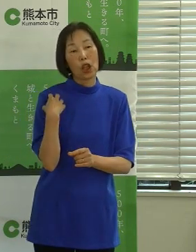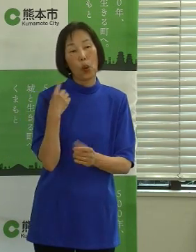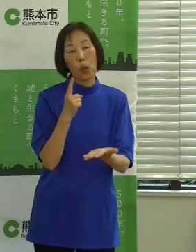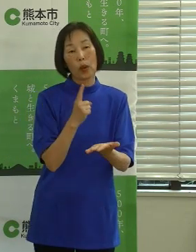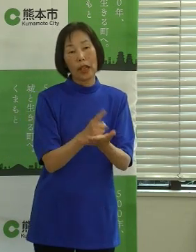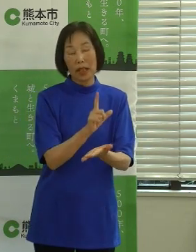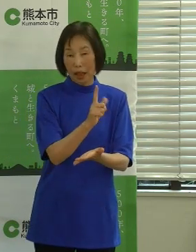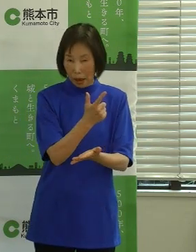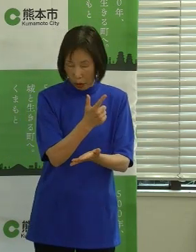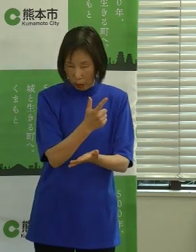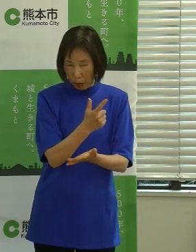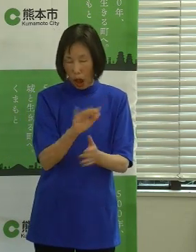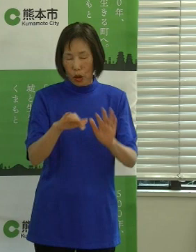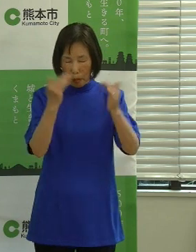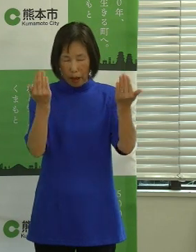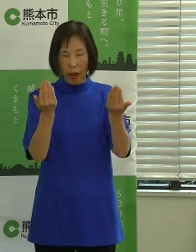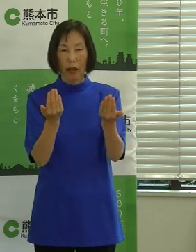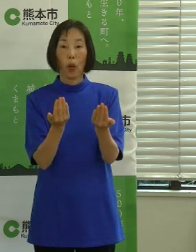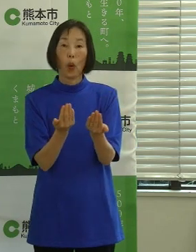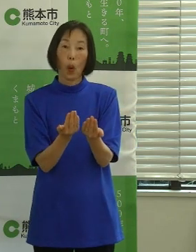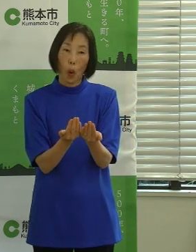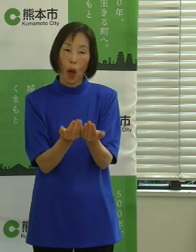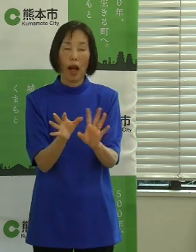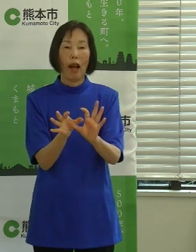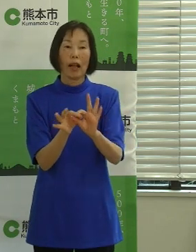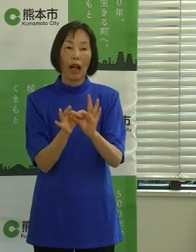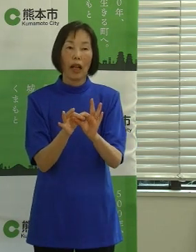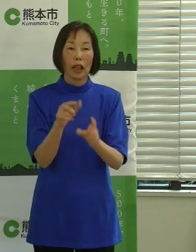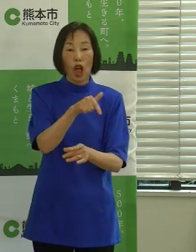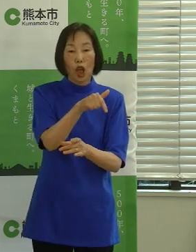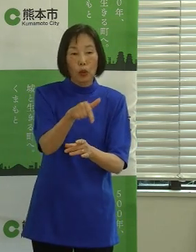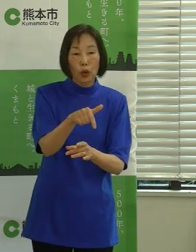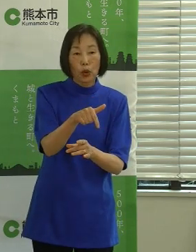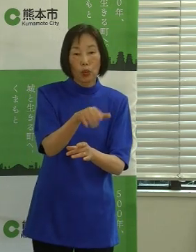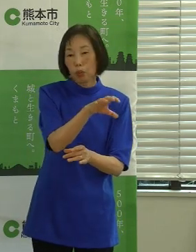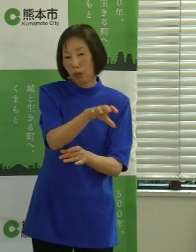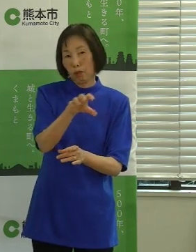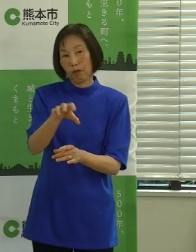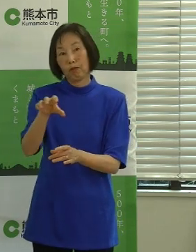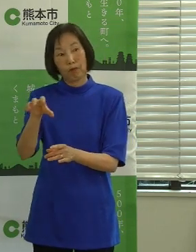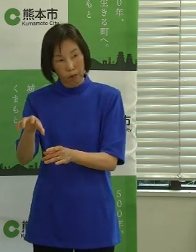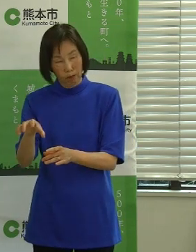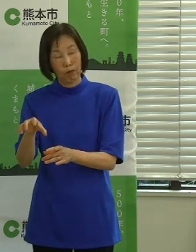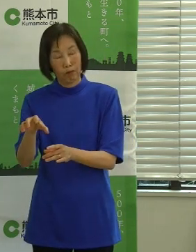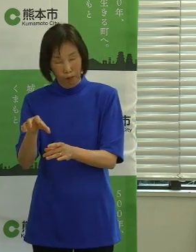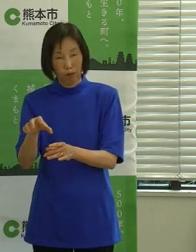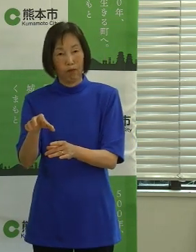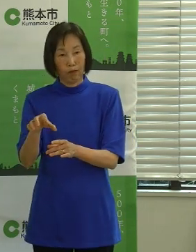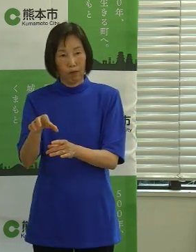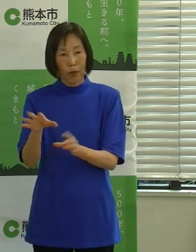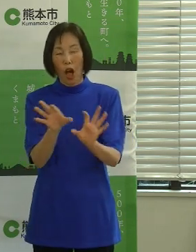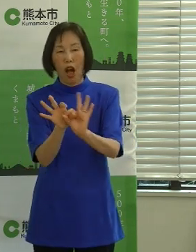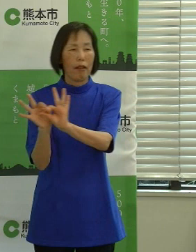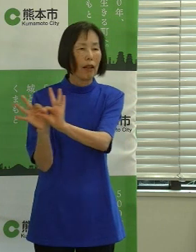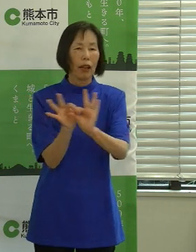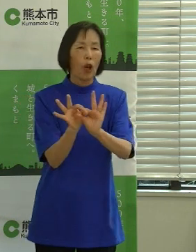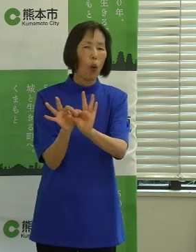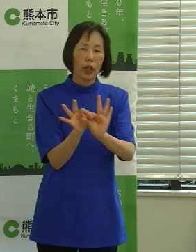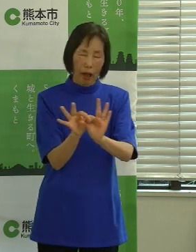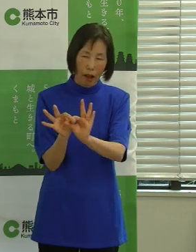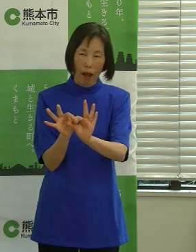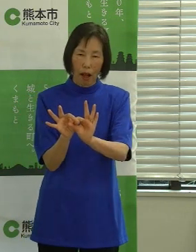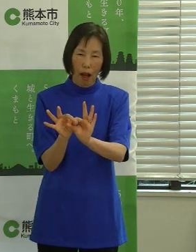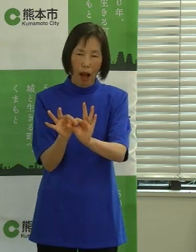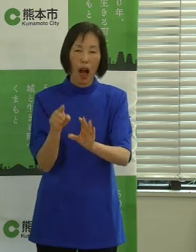でなくですね、全ての関係部局がやはり、まあ、連携をしながらです